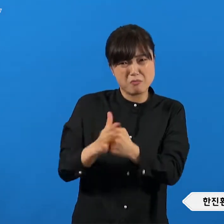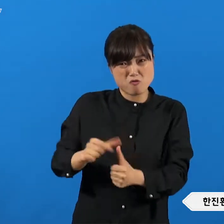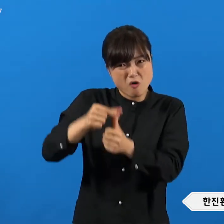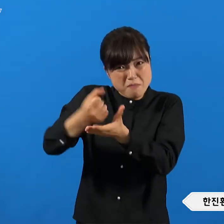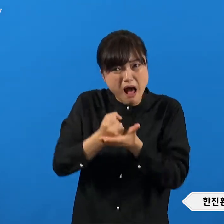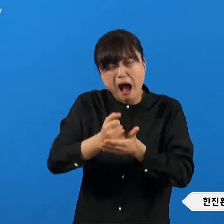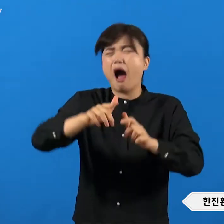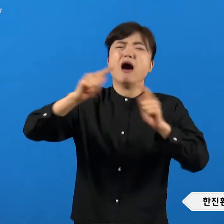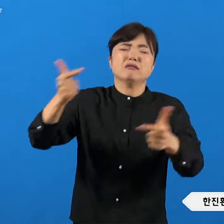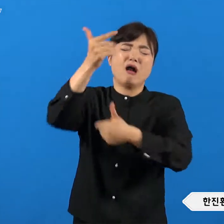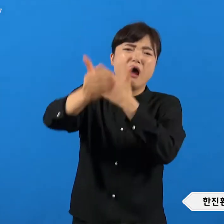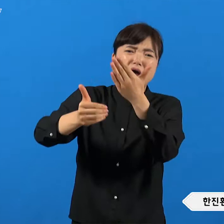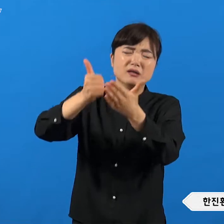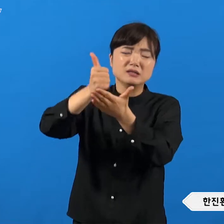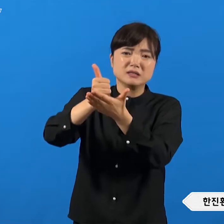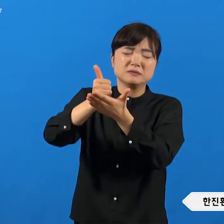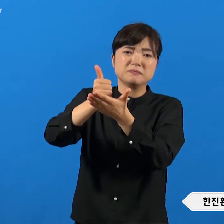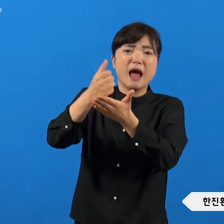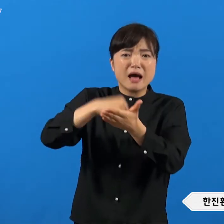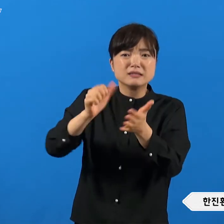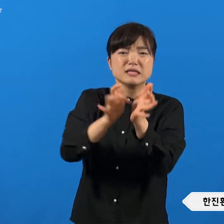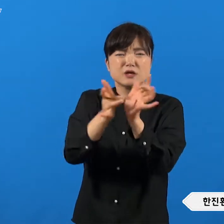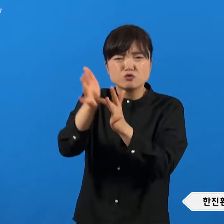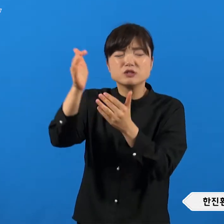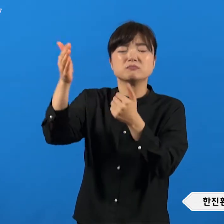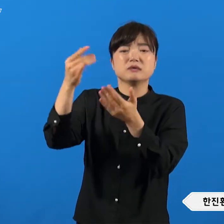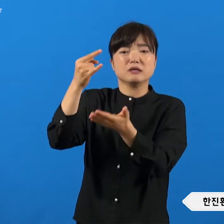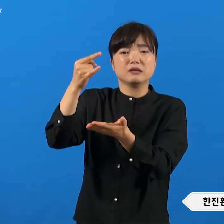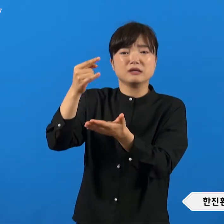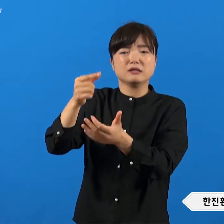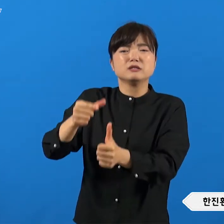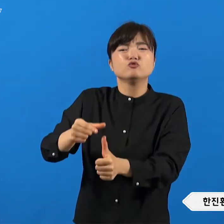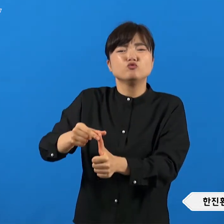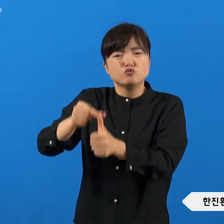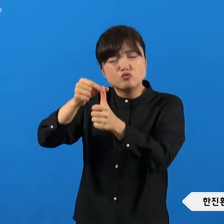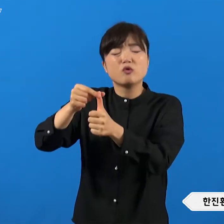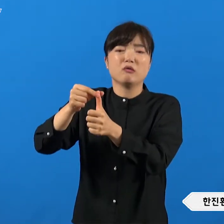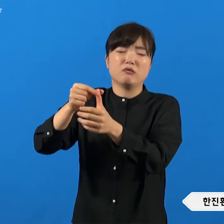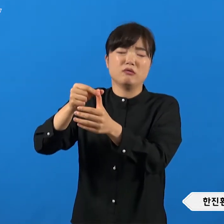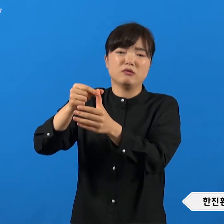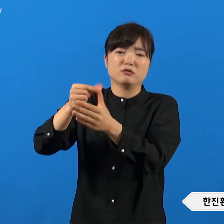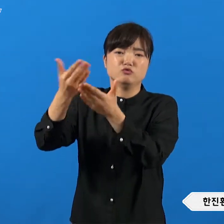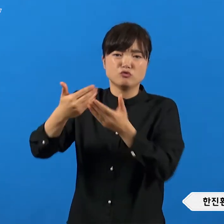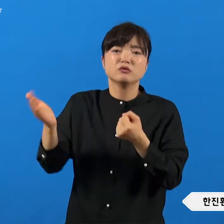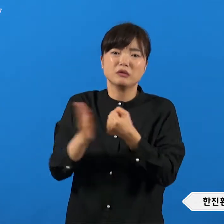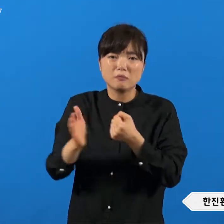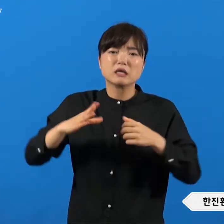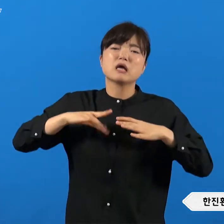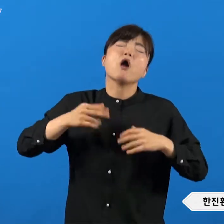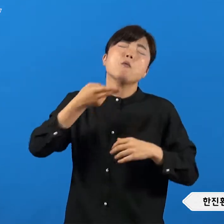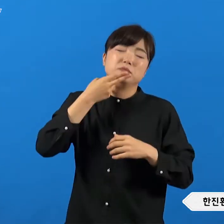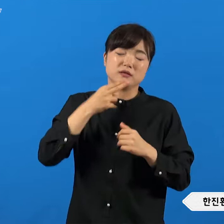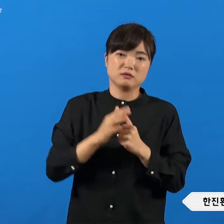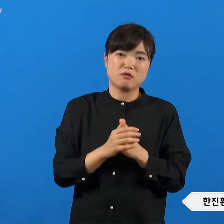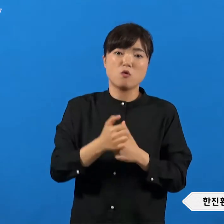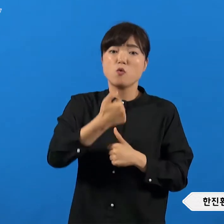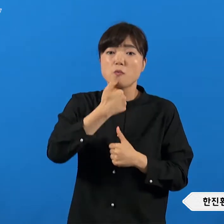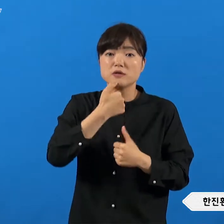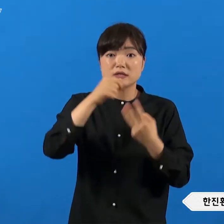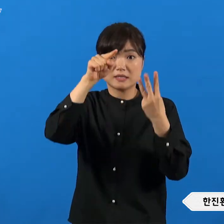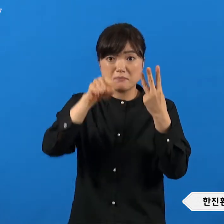아니고 전적으로 예수님의 의로 내가 구원받았는데 뭘 자랑할 것이 있습니까? 로마서